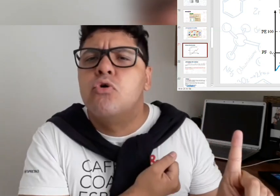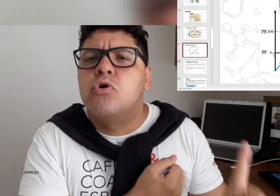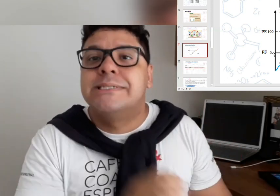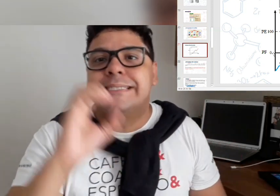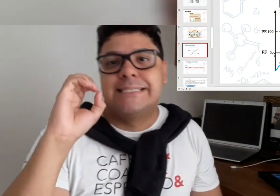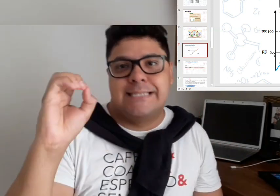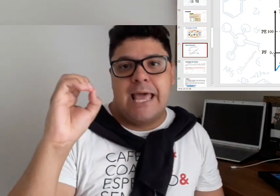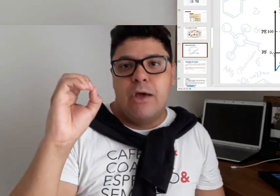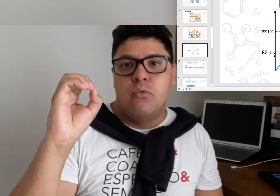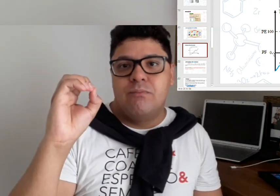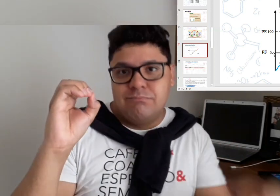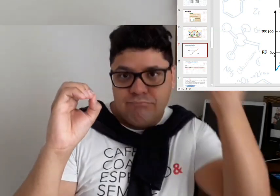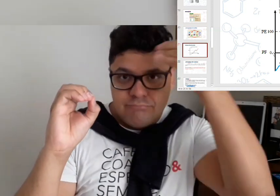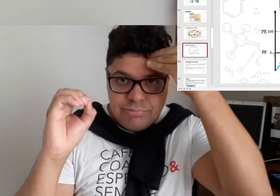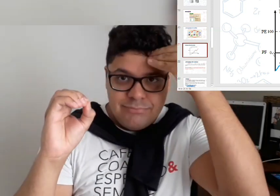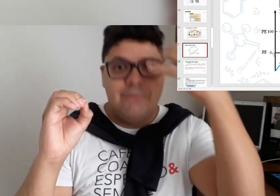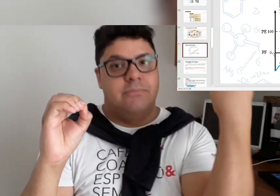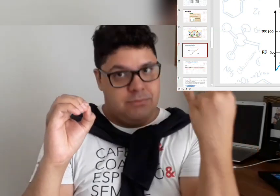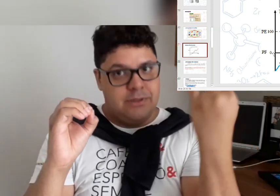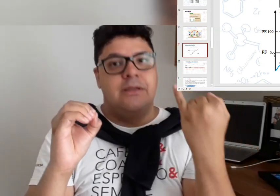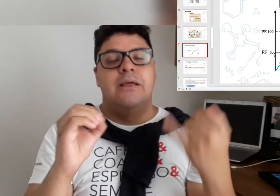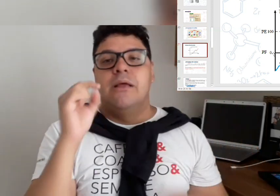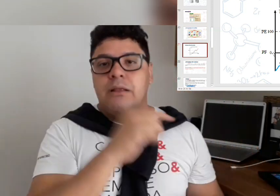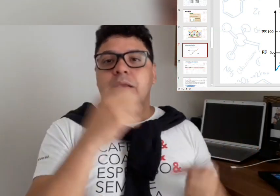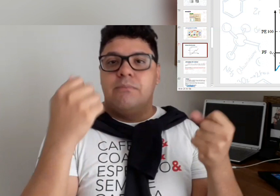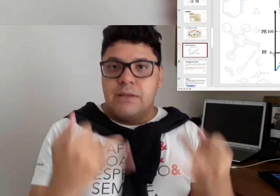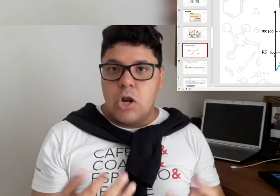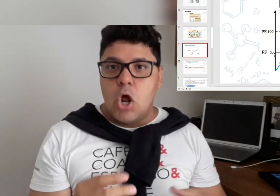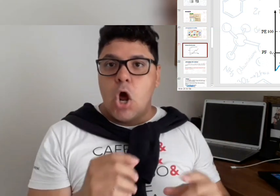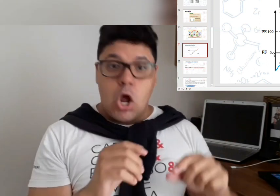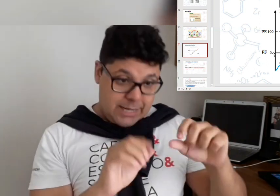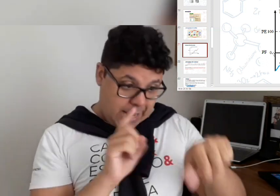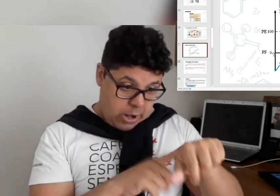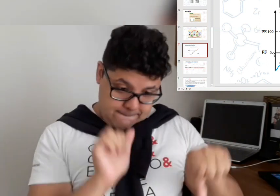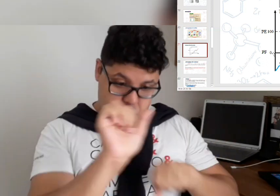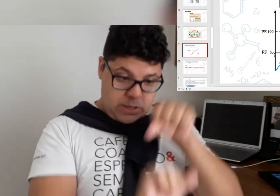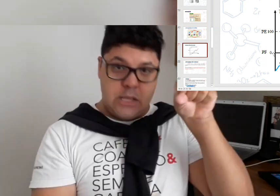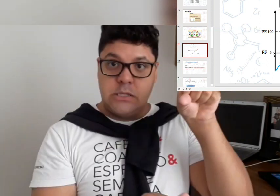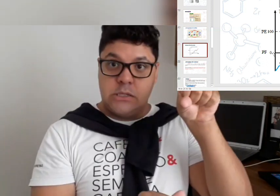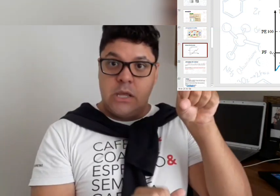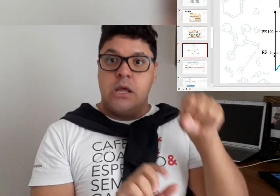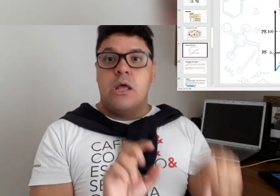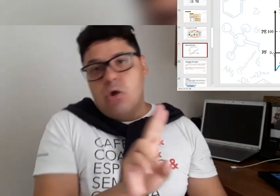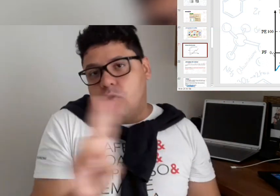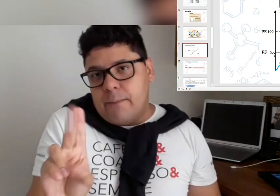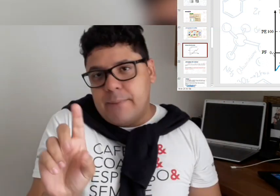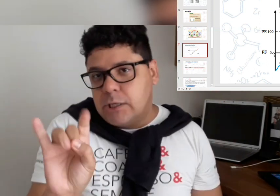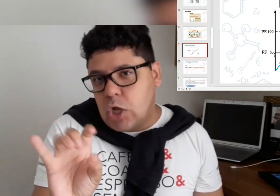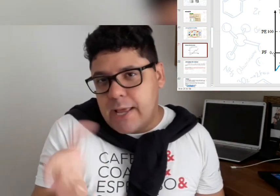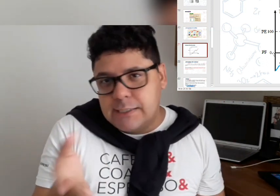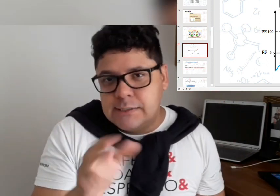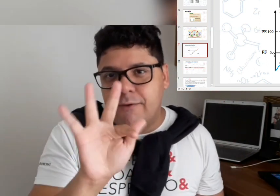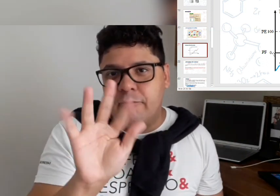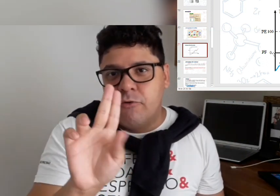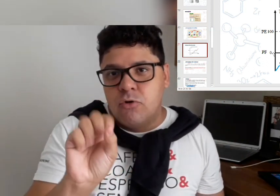há uma diferença. A fusão é o nome de uma mudança de estado físico, né? Mudança do estado sólido para o